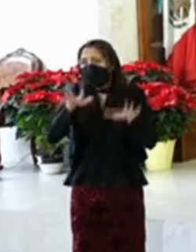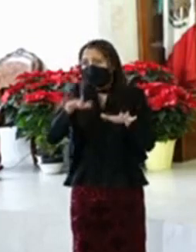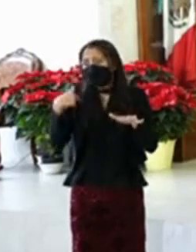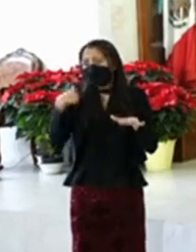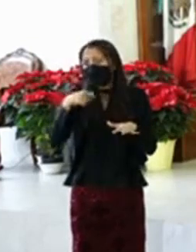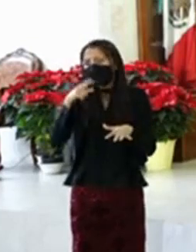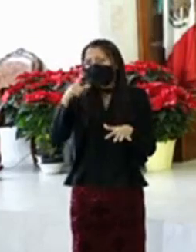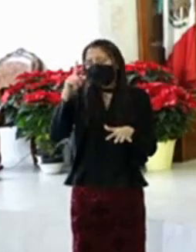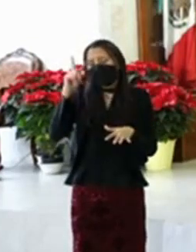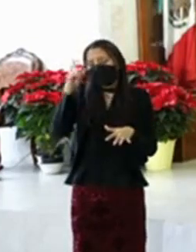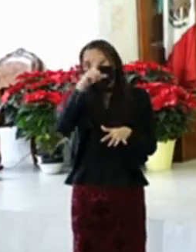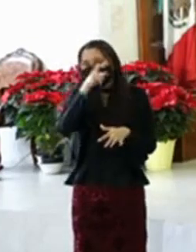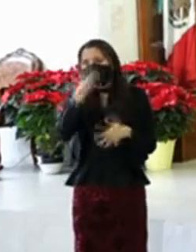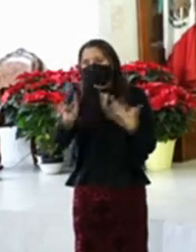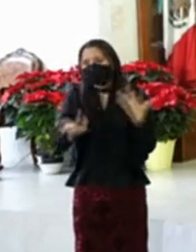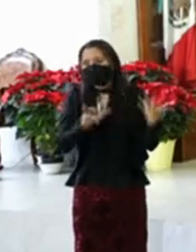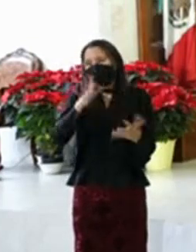propia religiosidad,